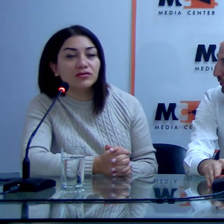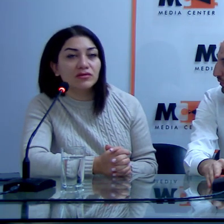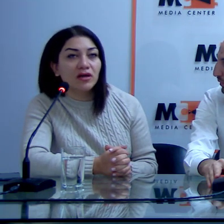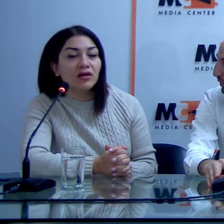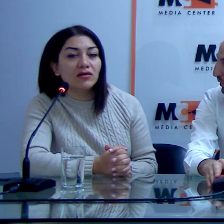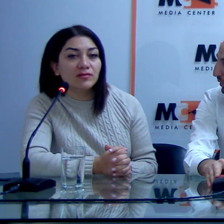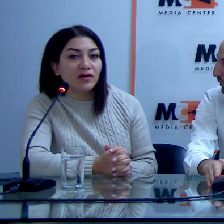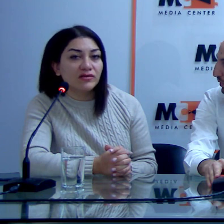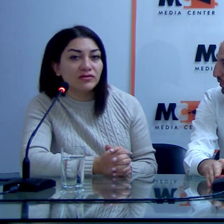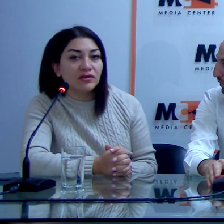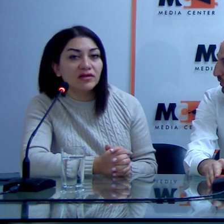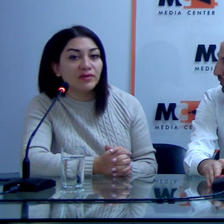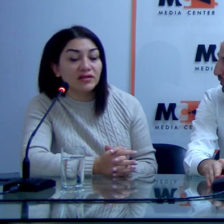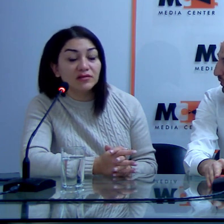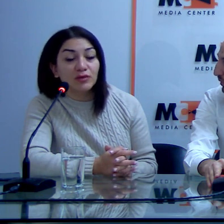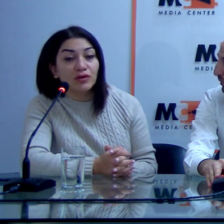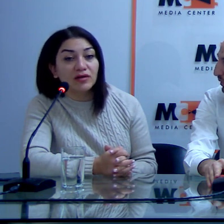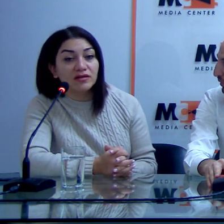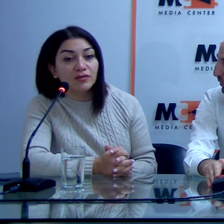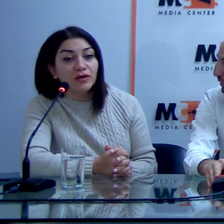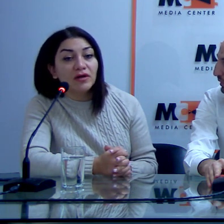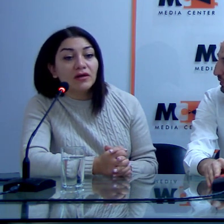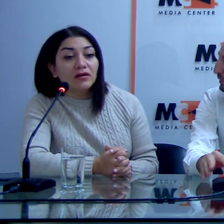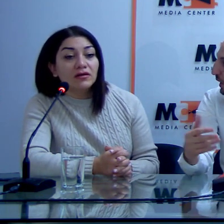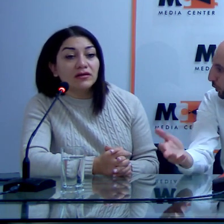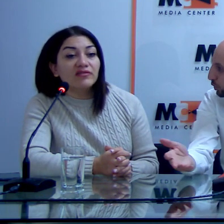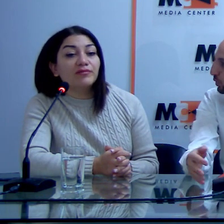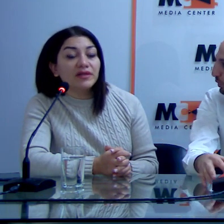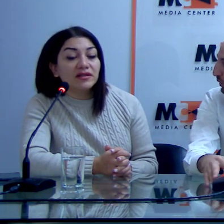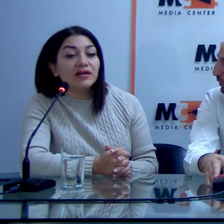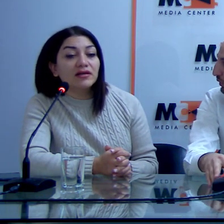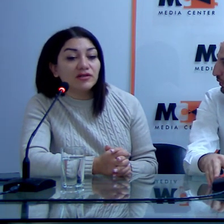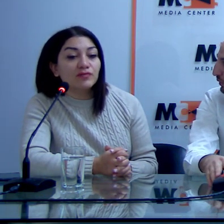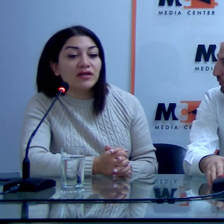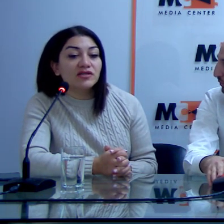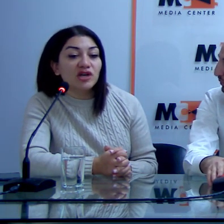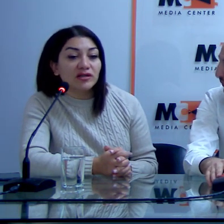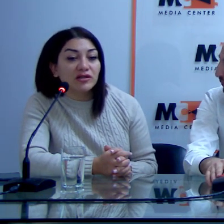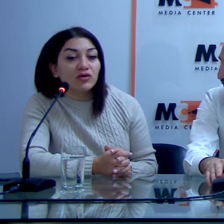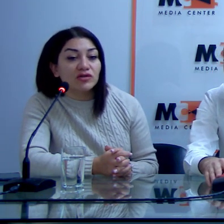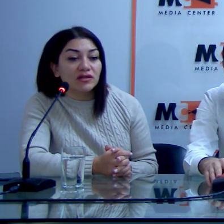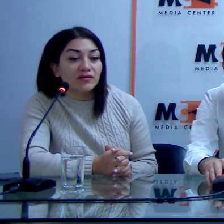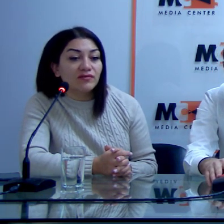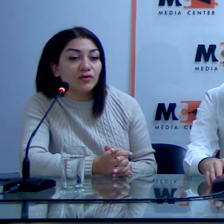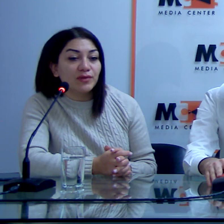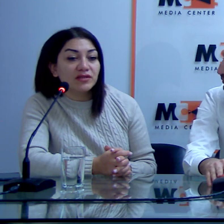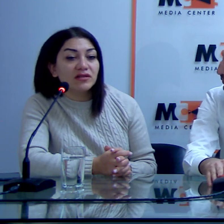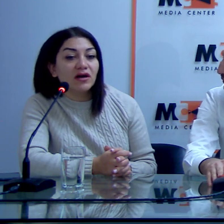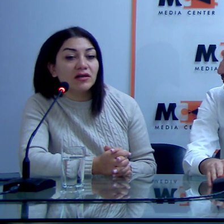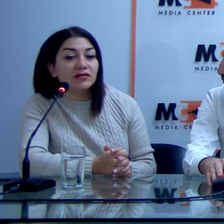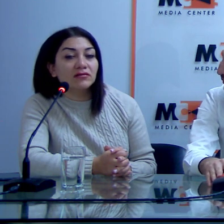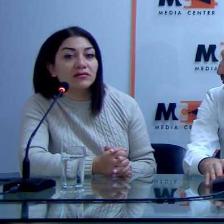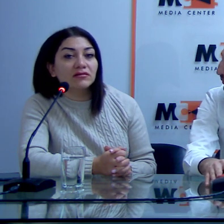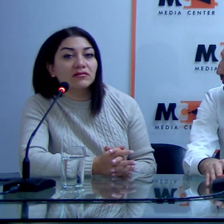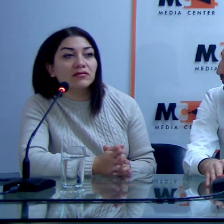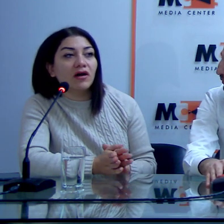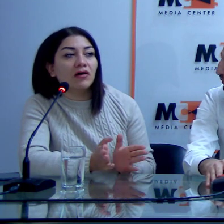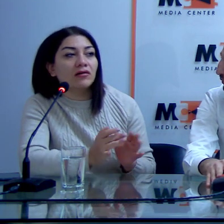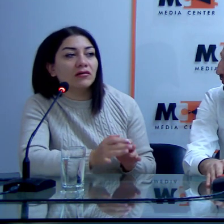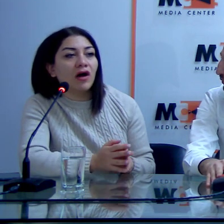կապված կրթության, զբաղվածության եւ մնացած բոլոր հարցերում, եւ պետք է մեծ ջանքեր գործադրվի, որպեսզի այդ